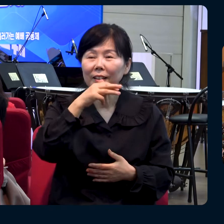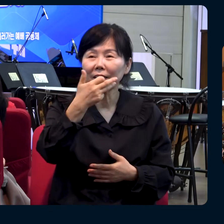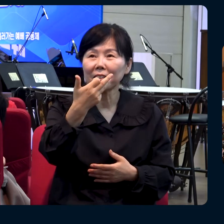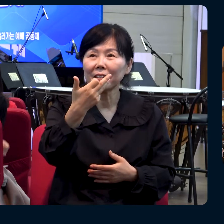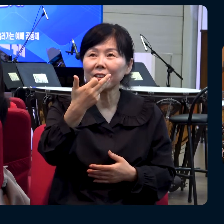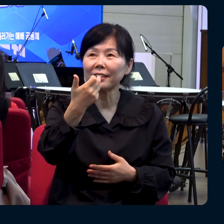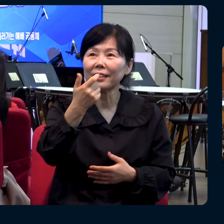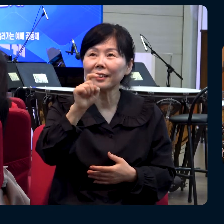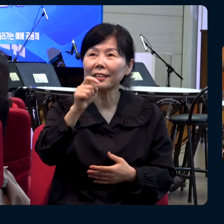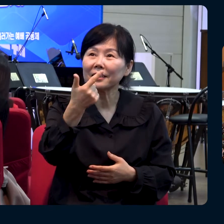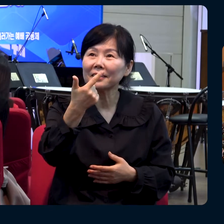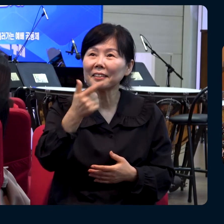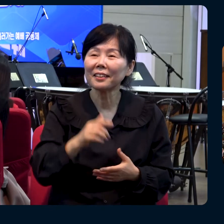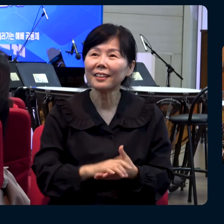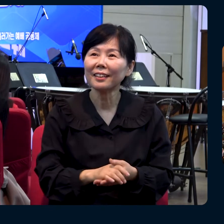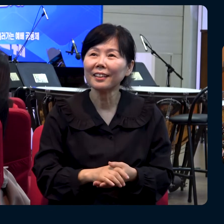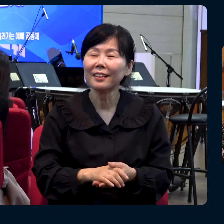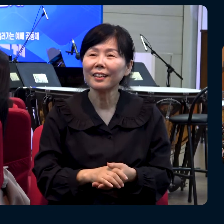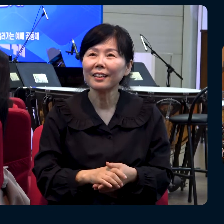남편 잘 만나길 바라요.